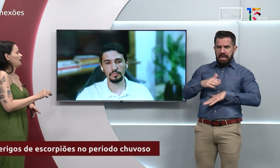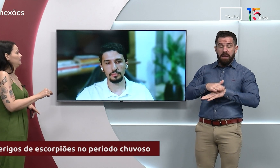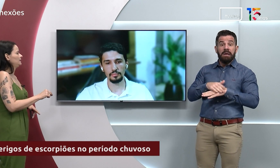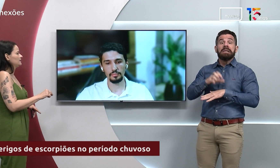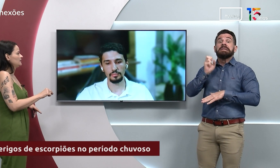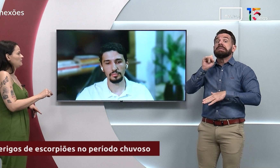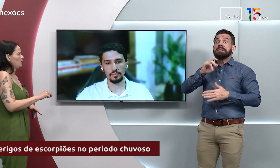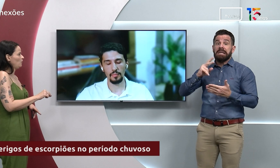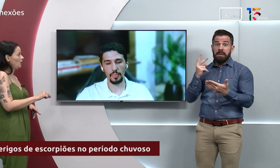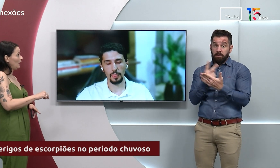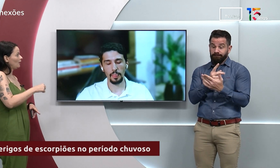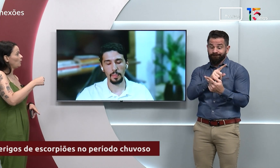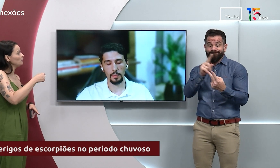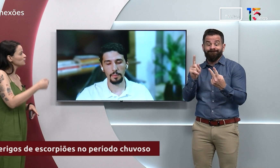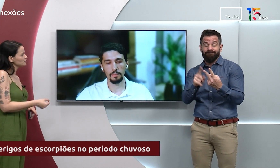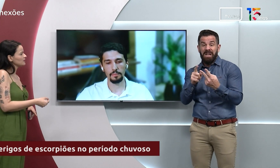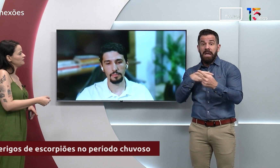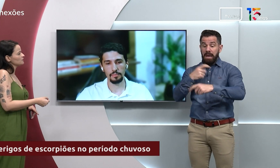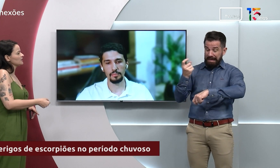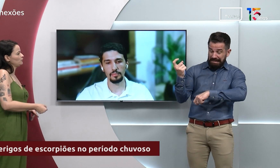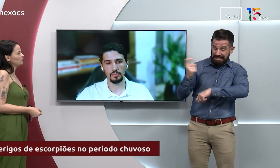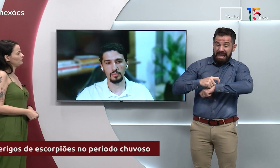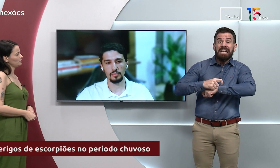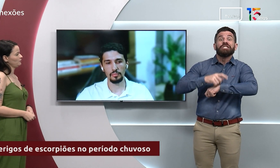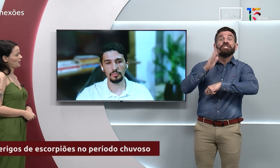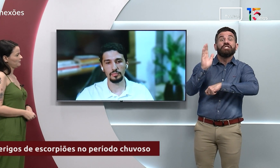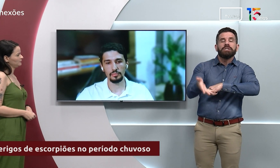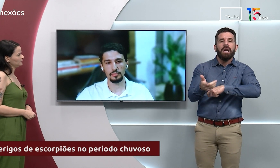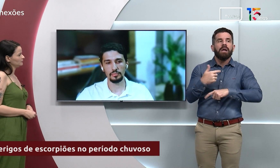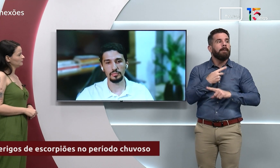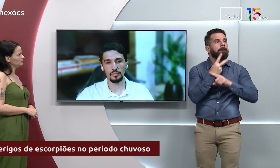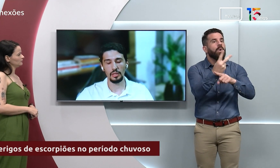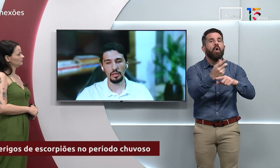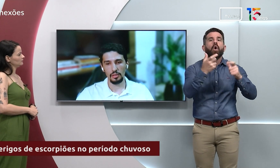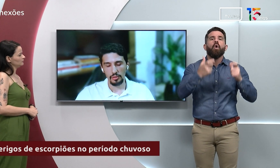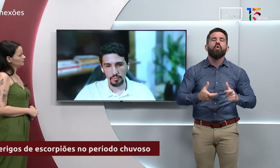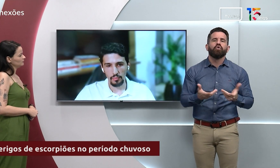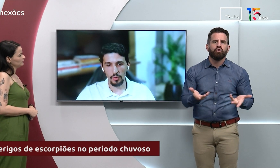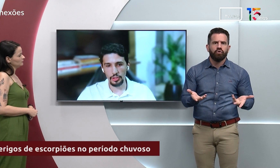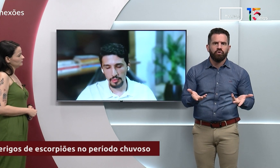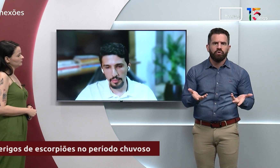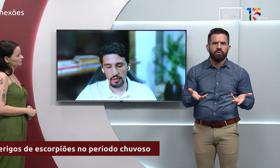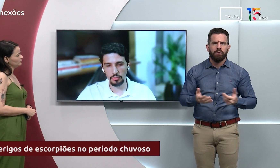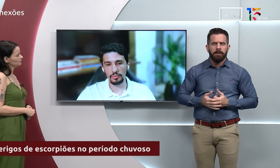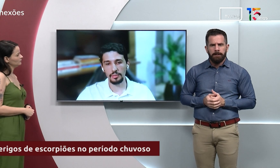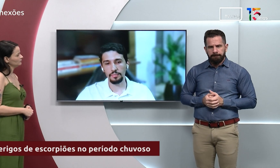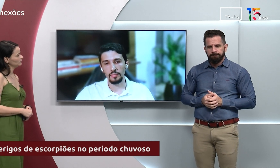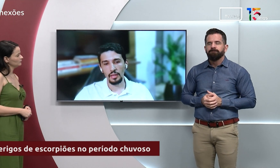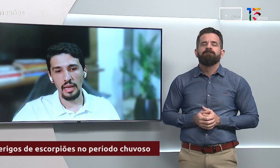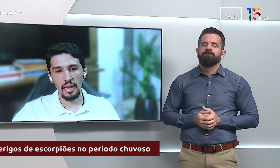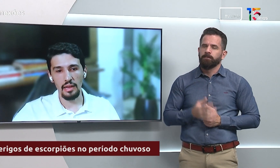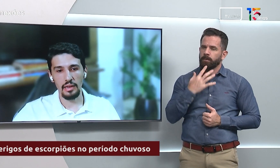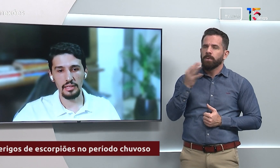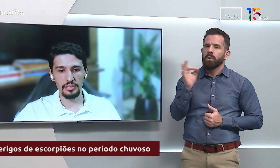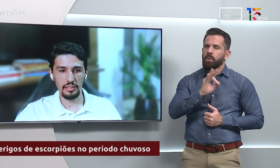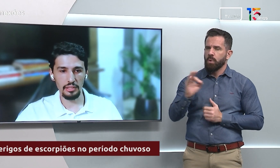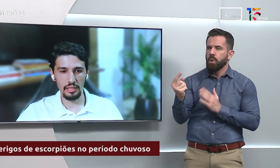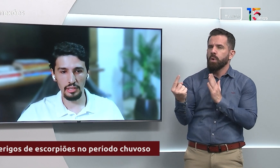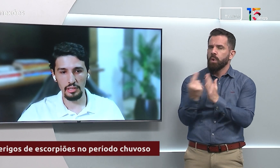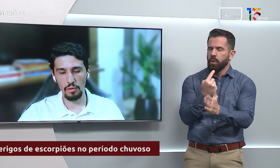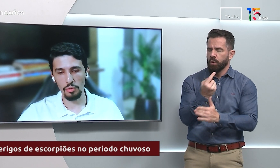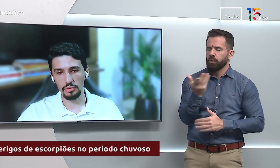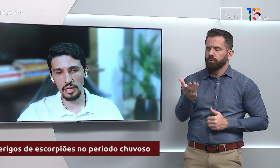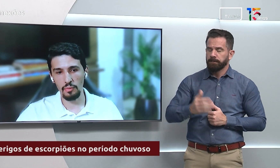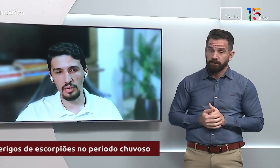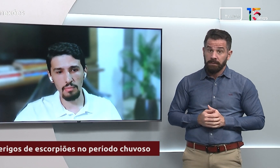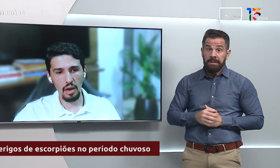uma picada desse animal? Qual tipo de serviço de saúde eu devo procurar? Ótima pergunta. Assim